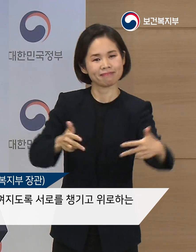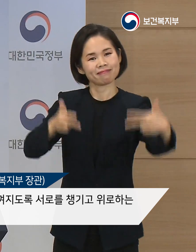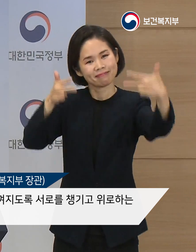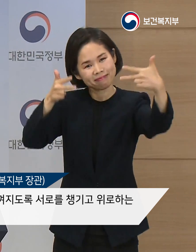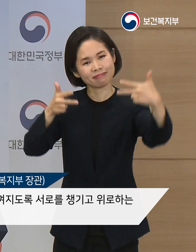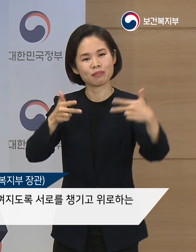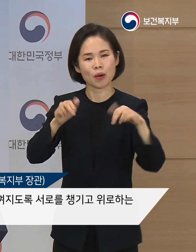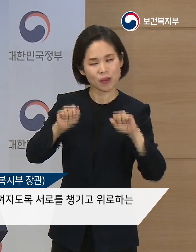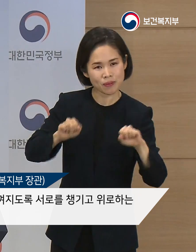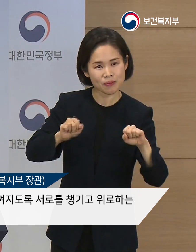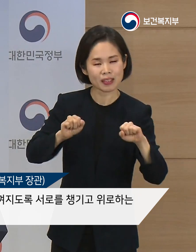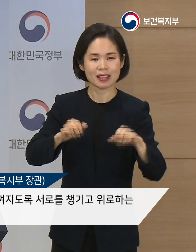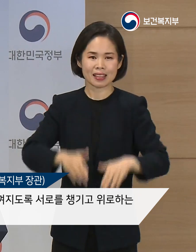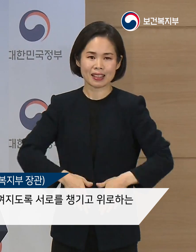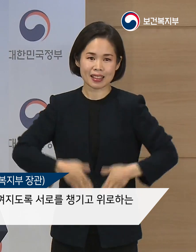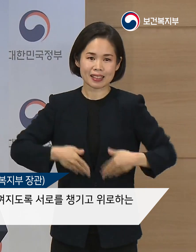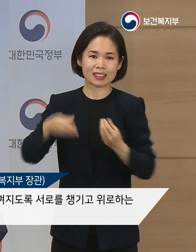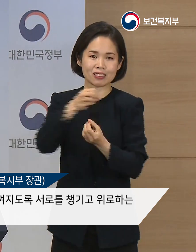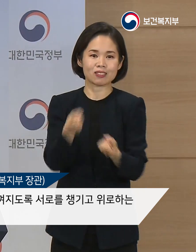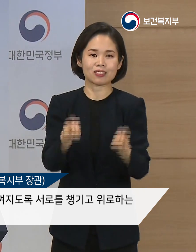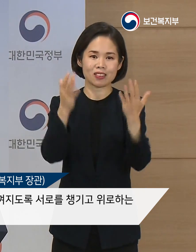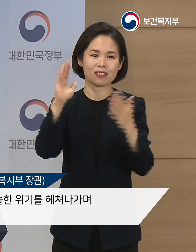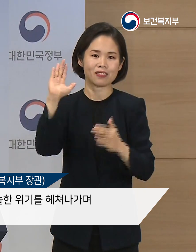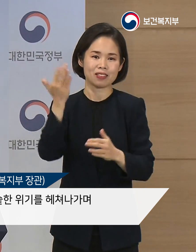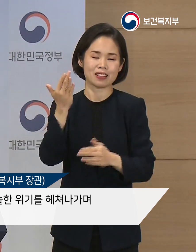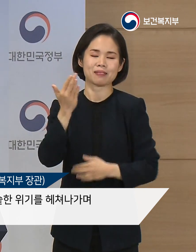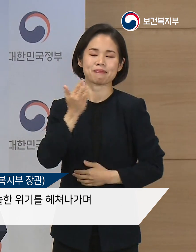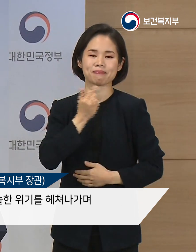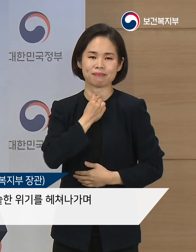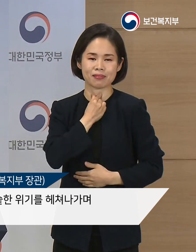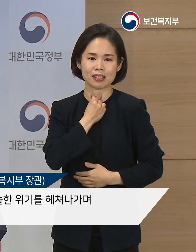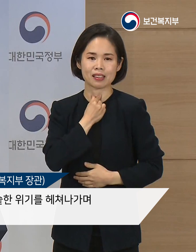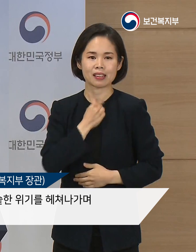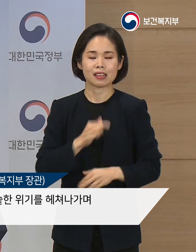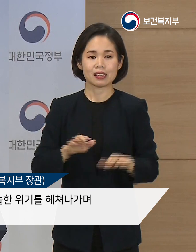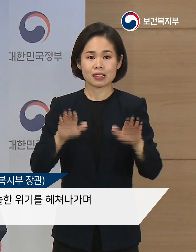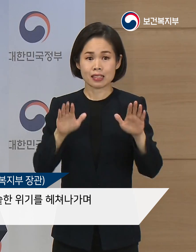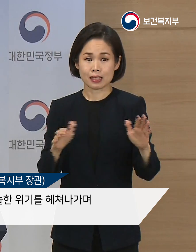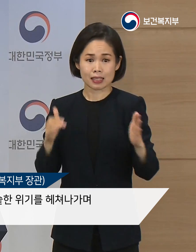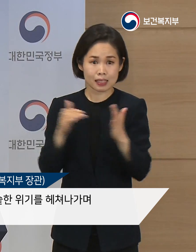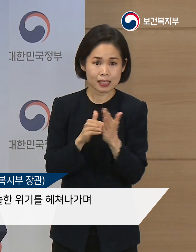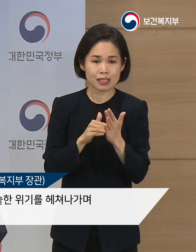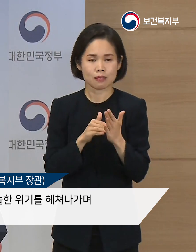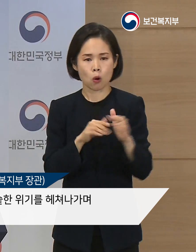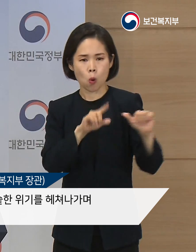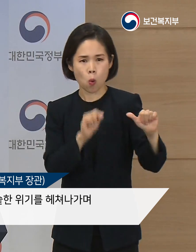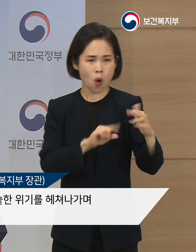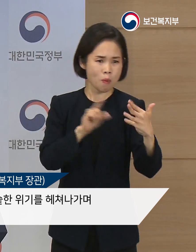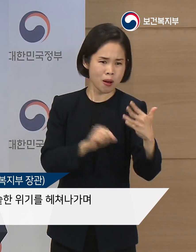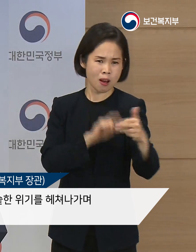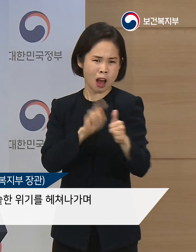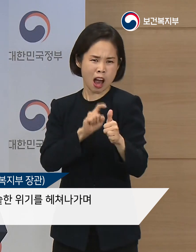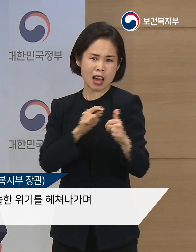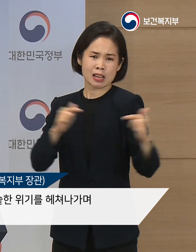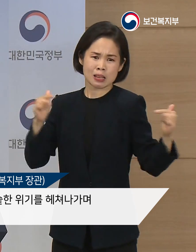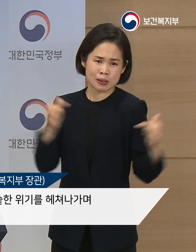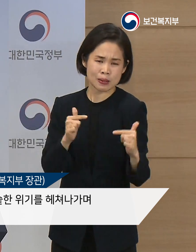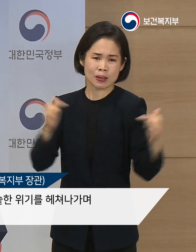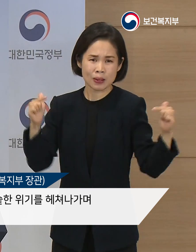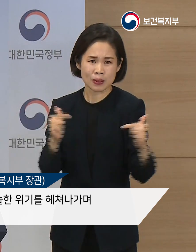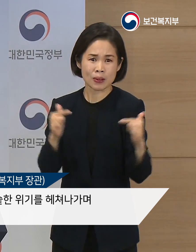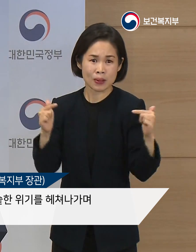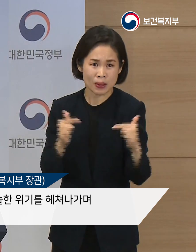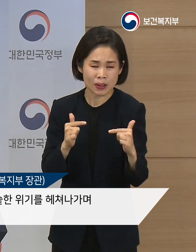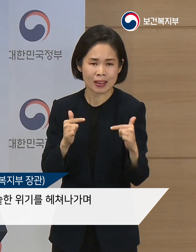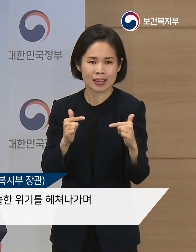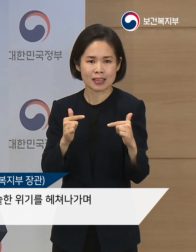위로하는 따뜻한 한가위가 되기를 희망합니다. 지금까지 우리 대한민국은 코로나19의 숱한 위기를